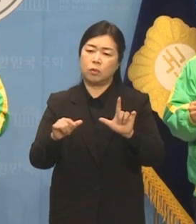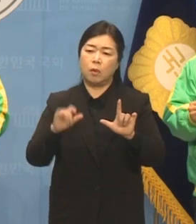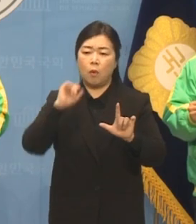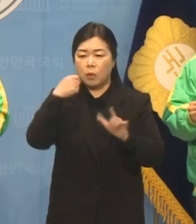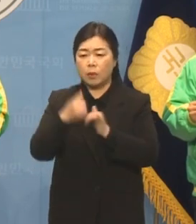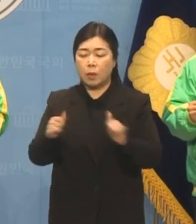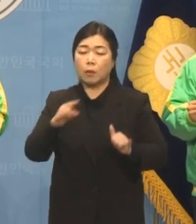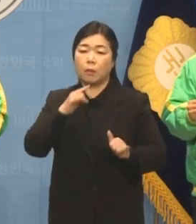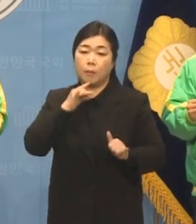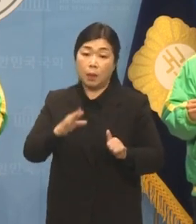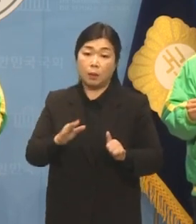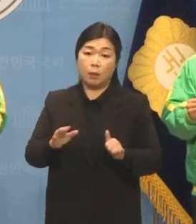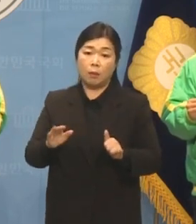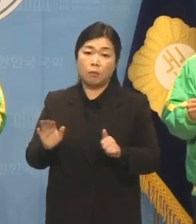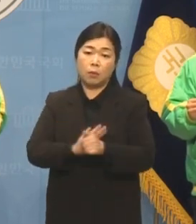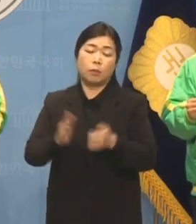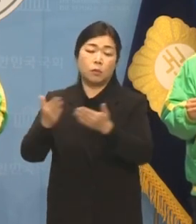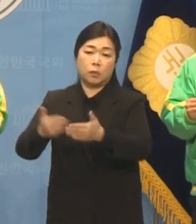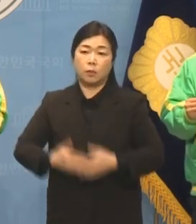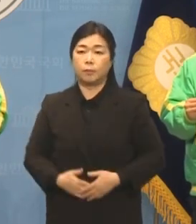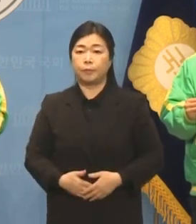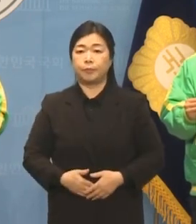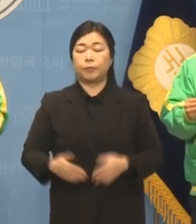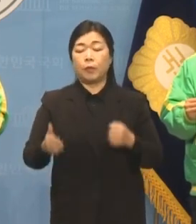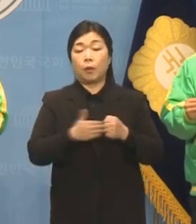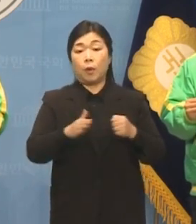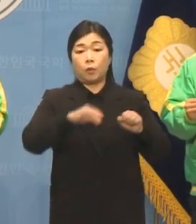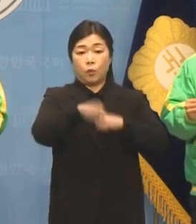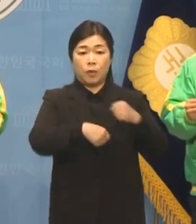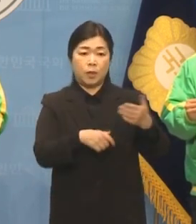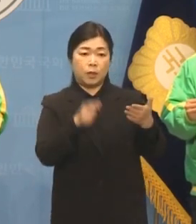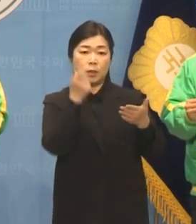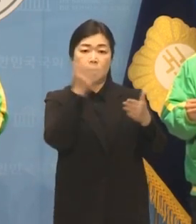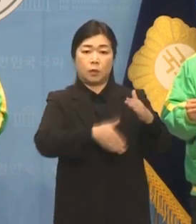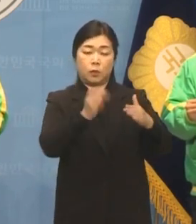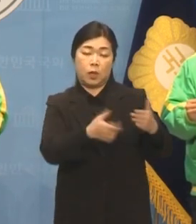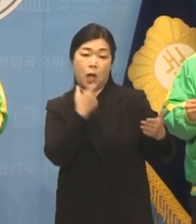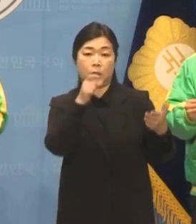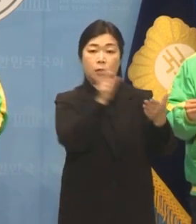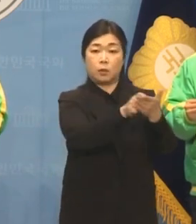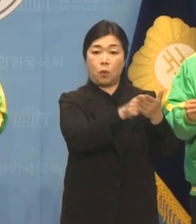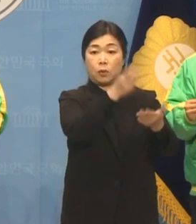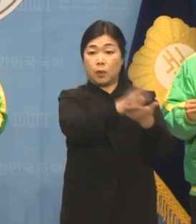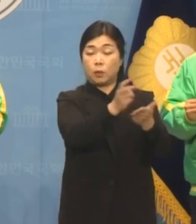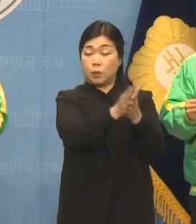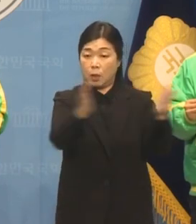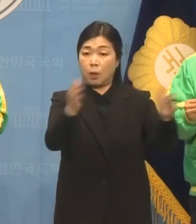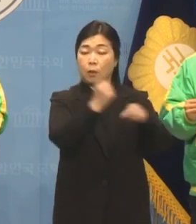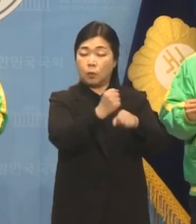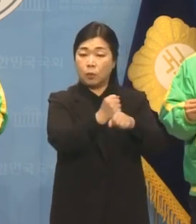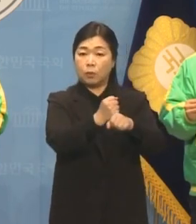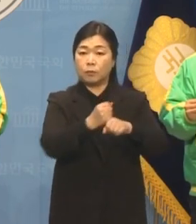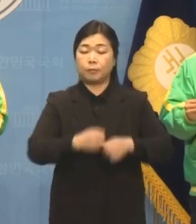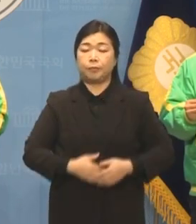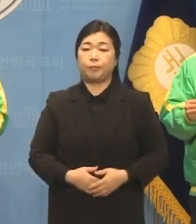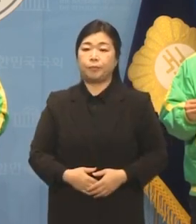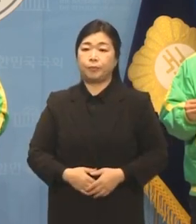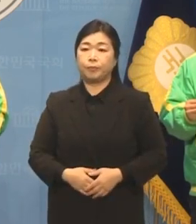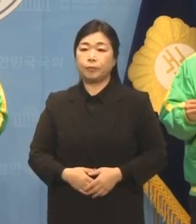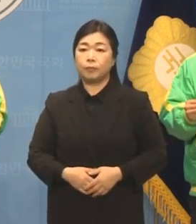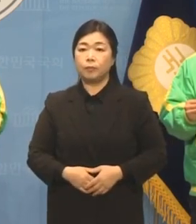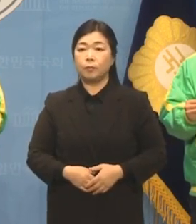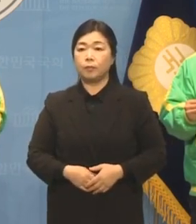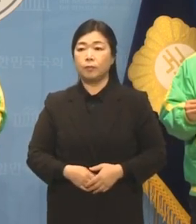녹색정의당은 동물 등록제를 실시하고 등록된 반려동물에 대해서는 국가동물 의료체계 다시 하겠습니다.